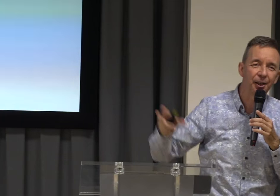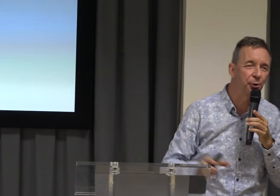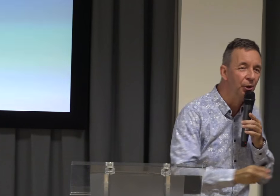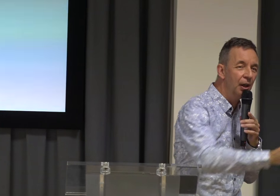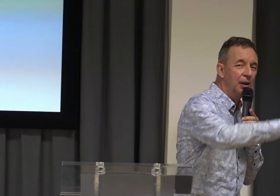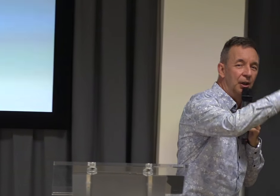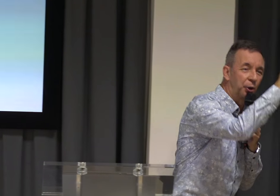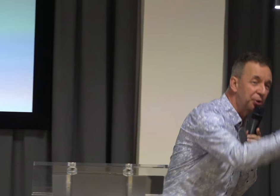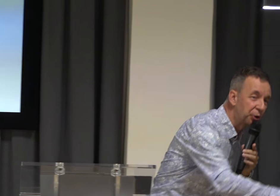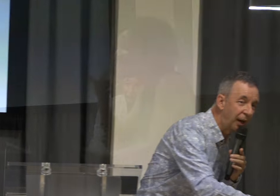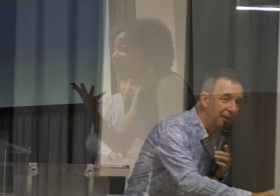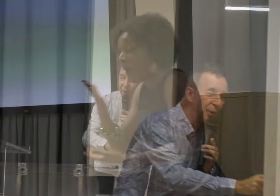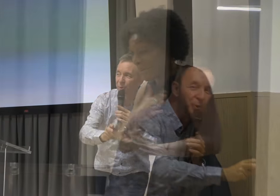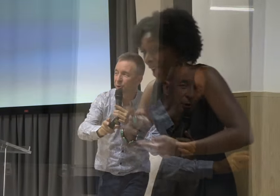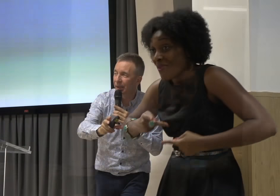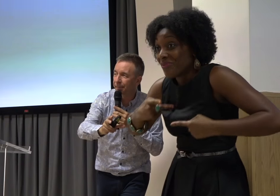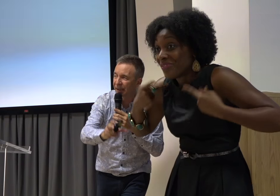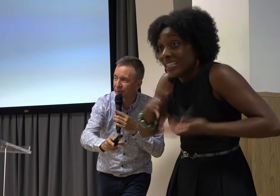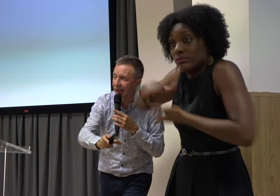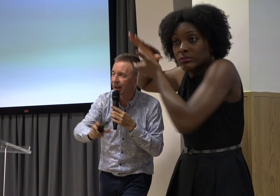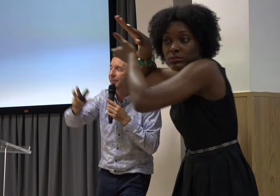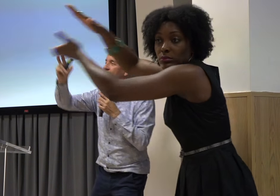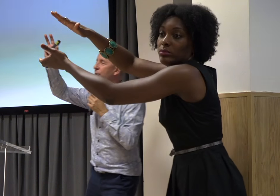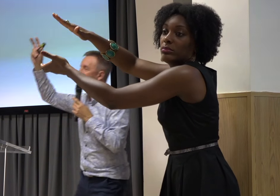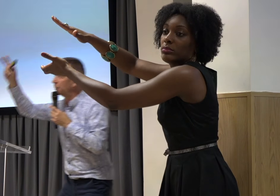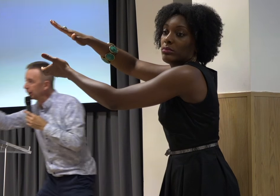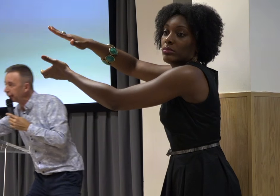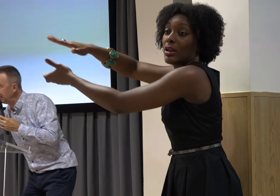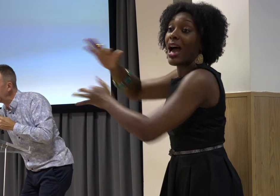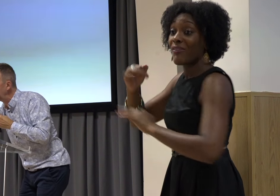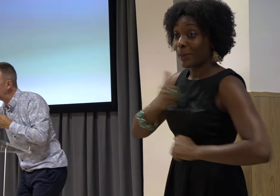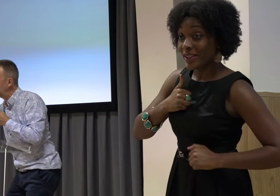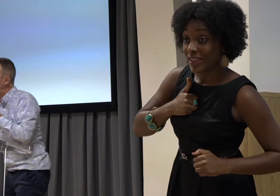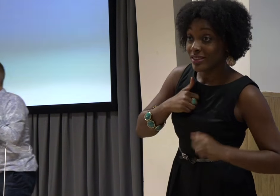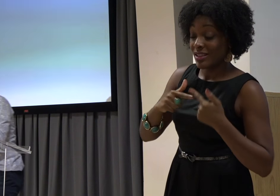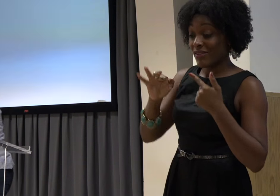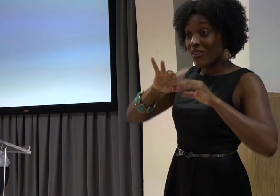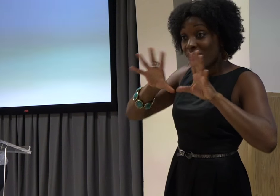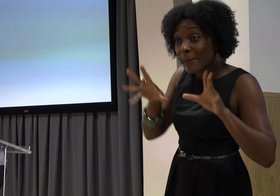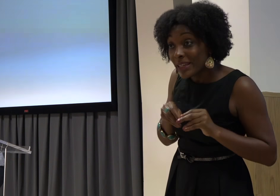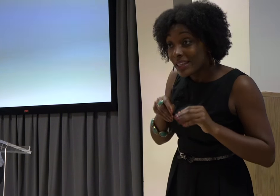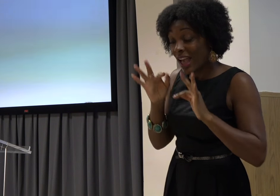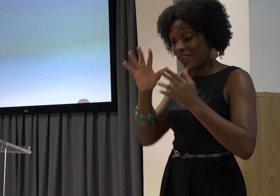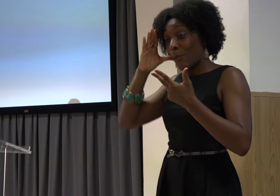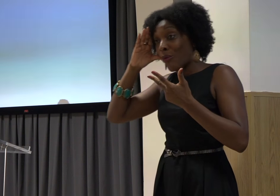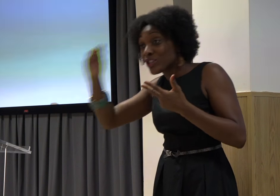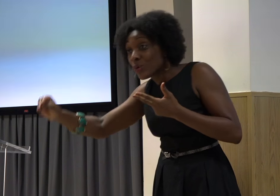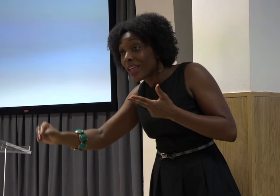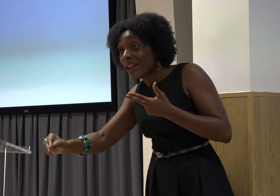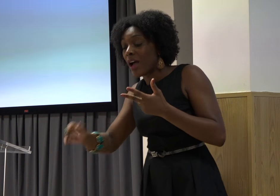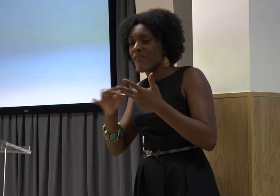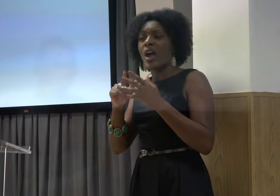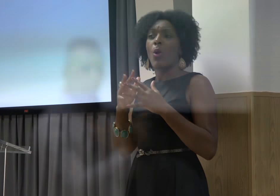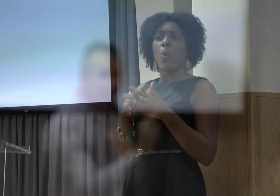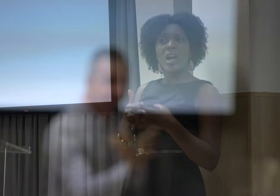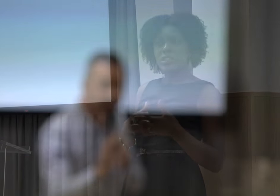consacrée à Dieu, que ce soit dans le domaine personnel, dans le domaine familial, dans le domaine professionnel, dans le domaine des